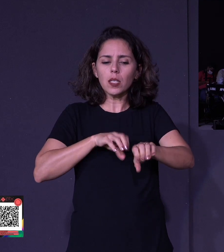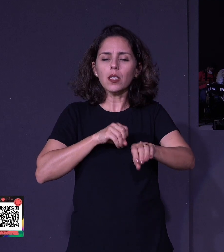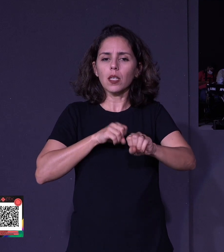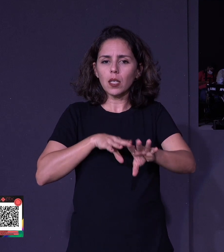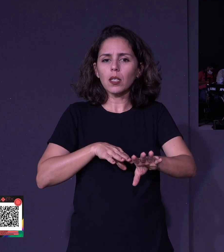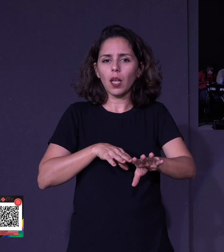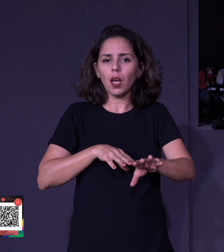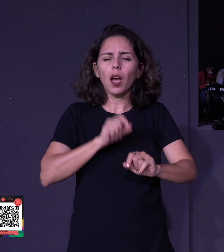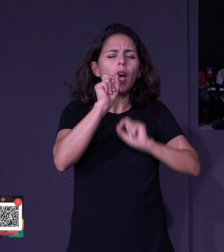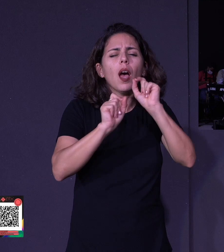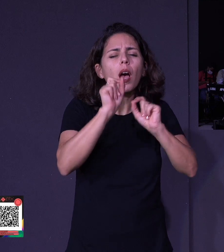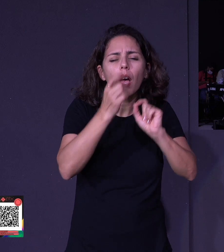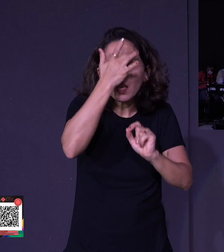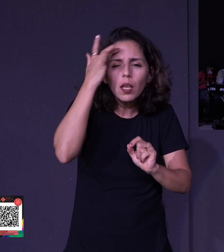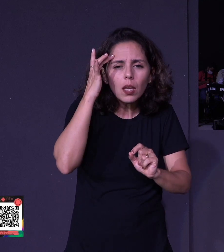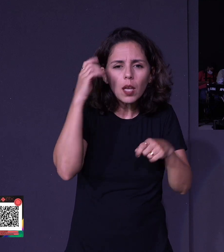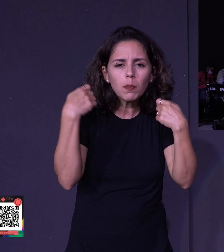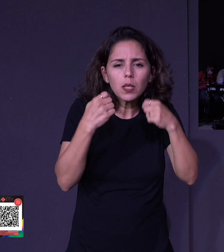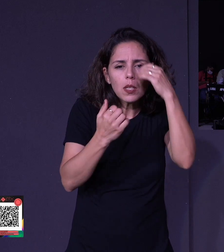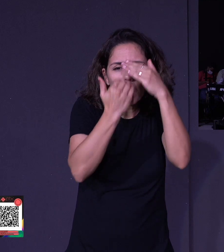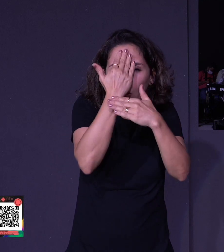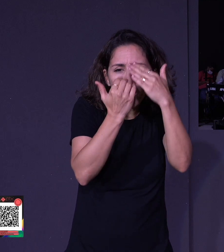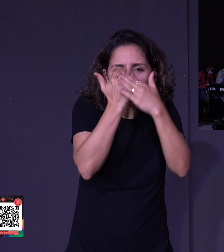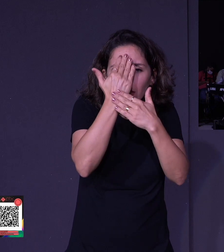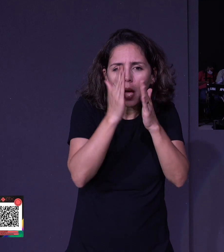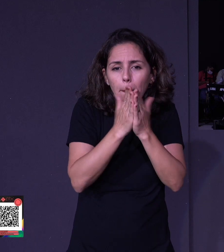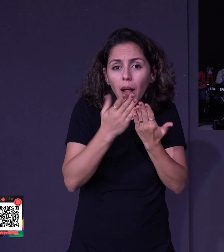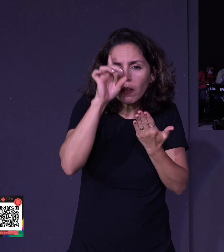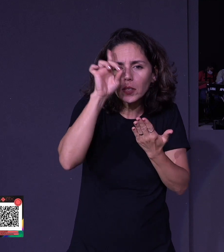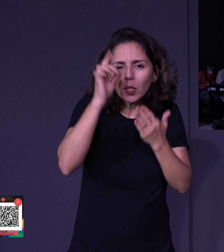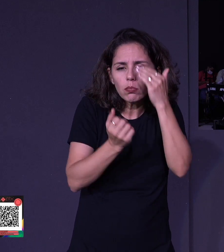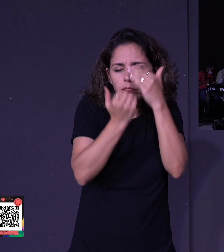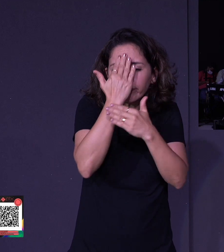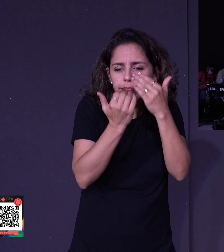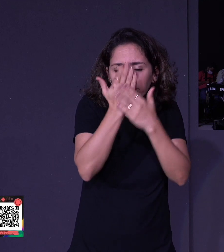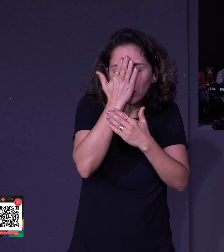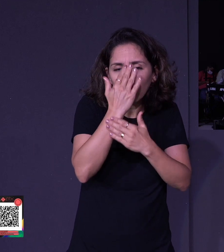Você, seus filhos e seus netos. Qual é a tua missão como pai?